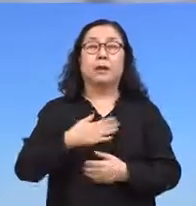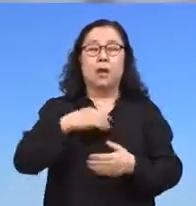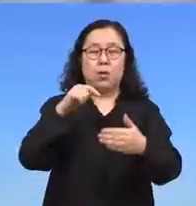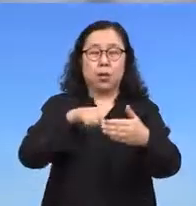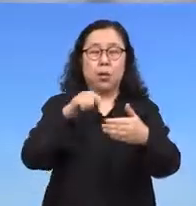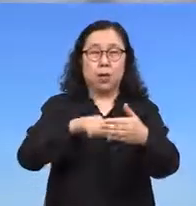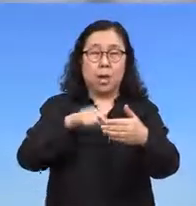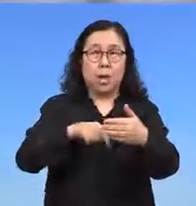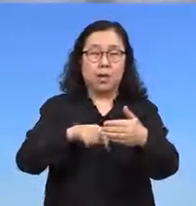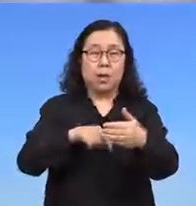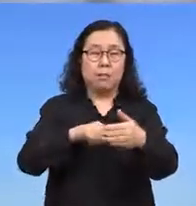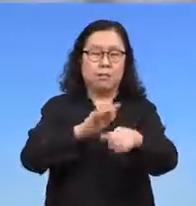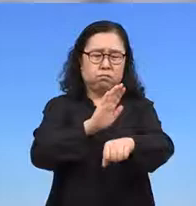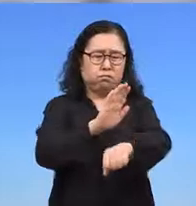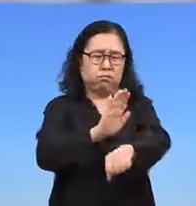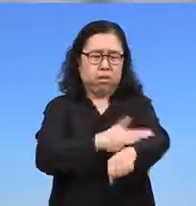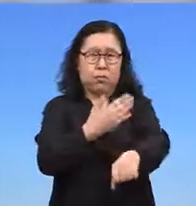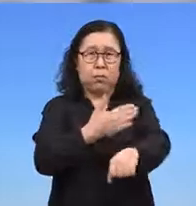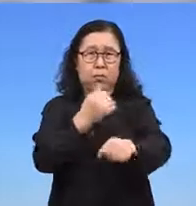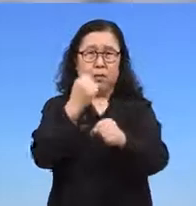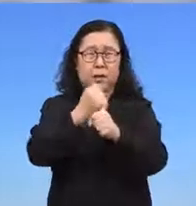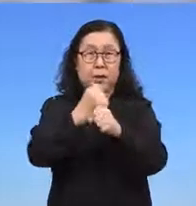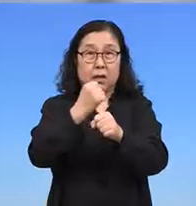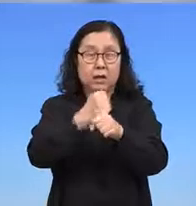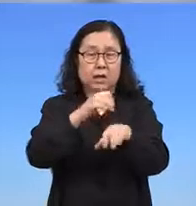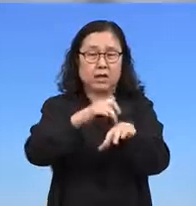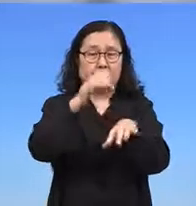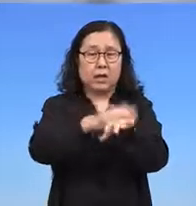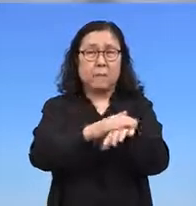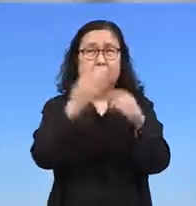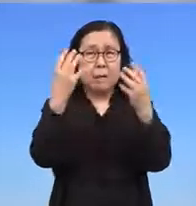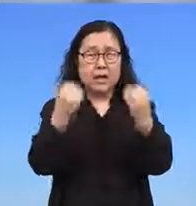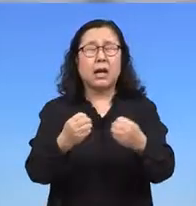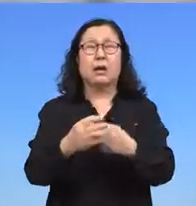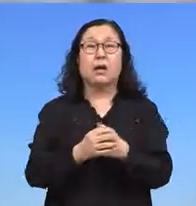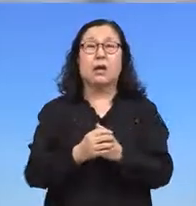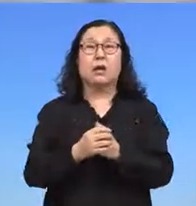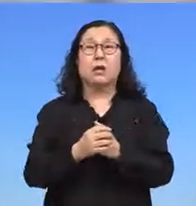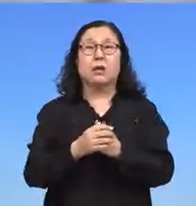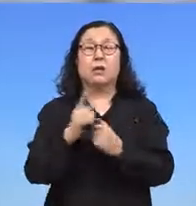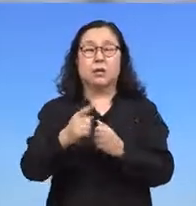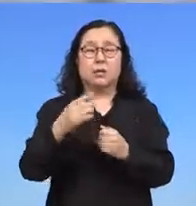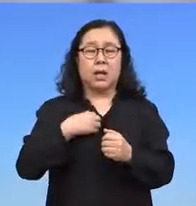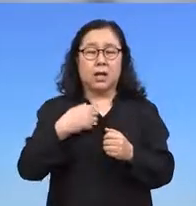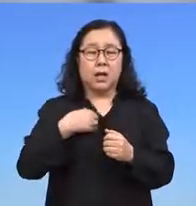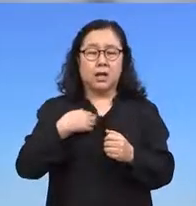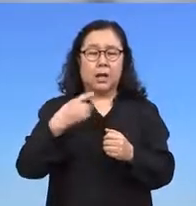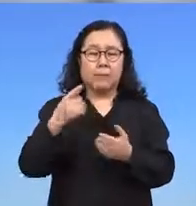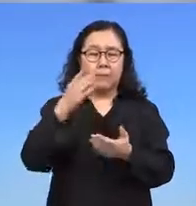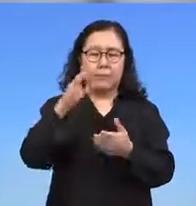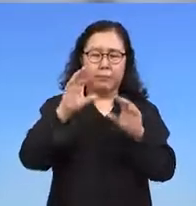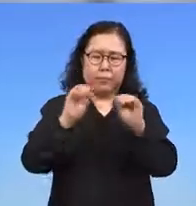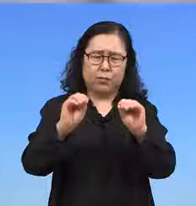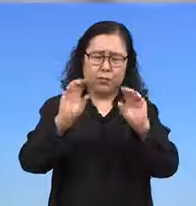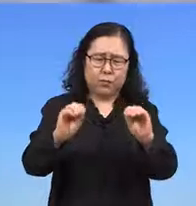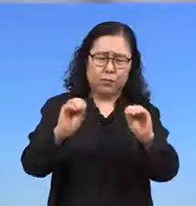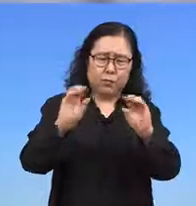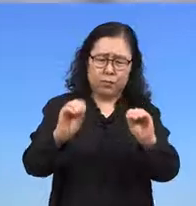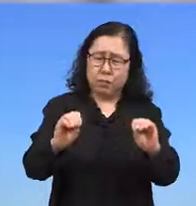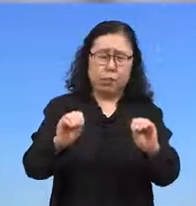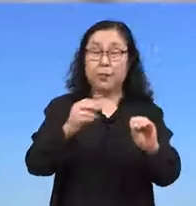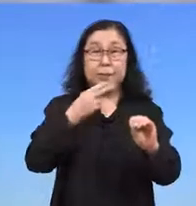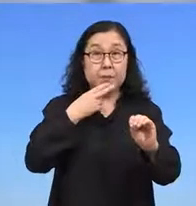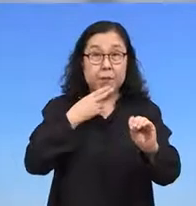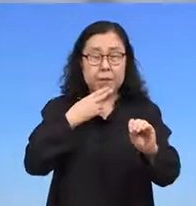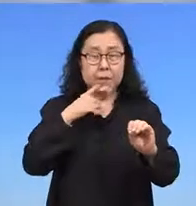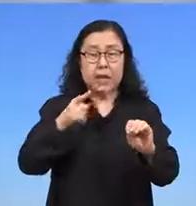사실 우리 내면에 이미 잘못 형성된 습관들이 얼마나 많은지 모릅니다. 이것들을 자꾸 끊어내지 않고는